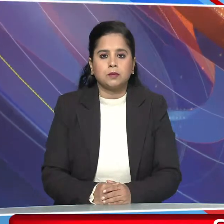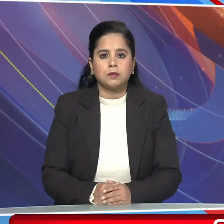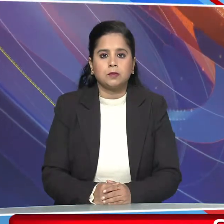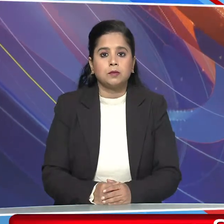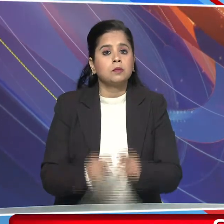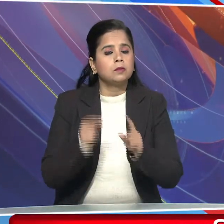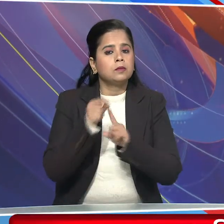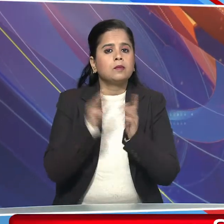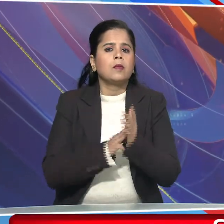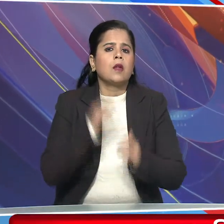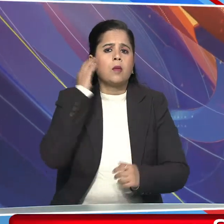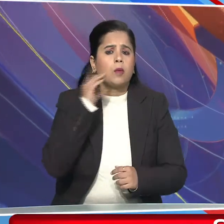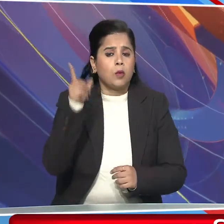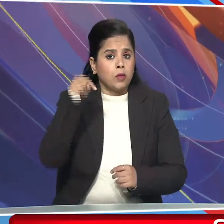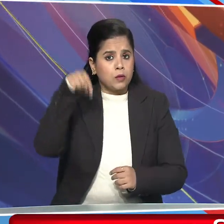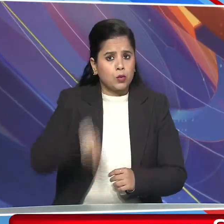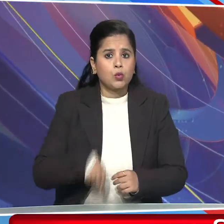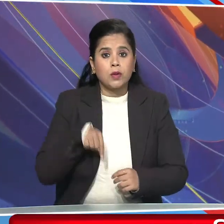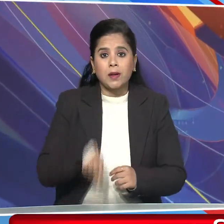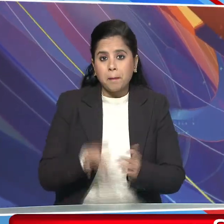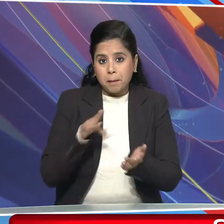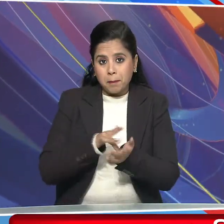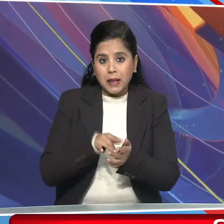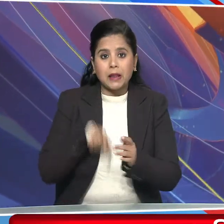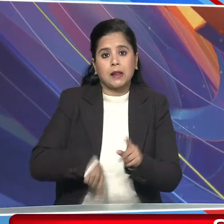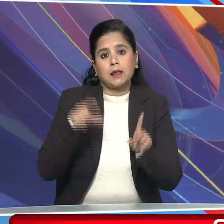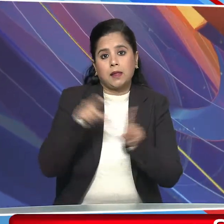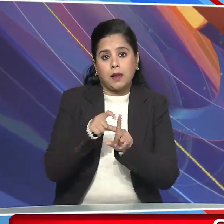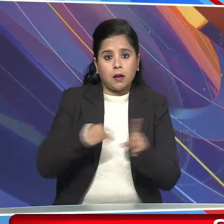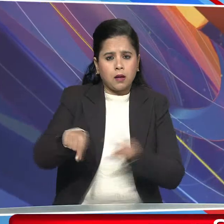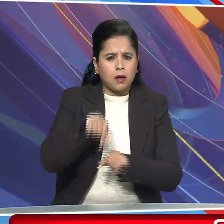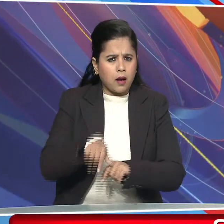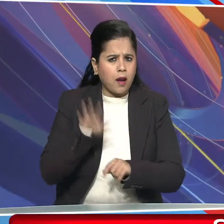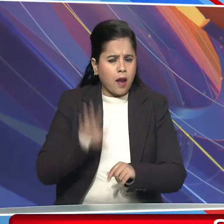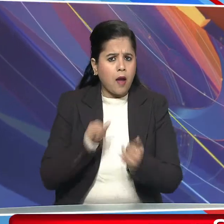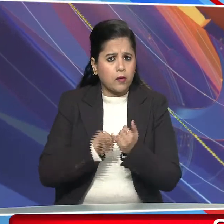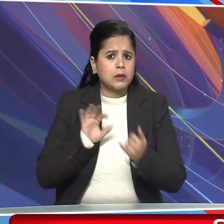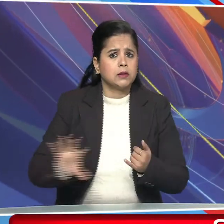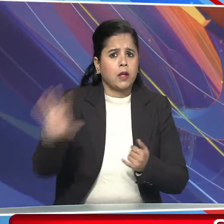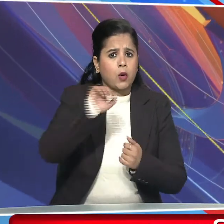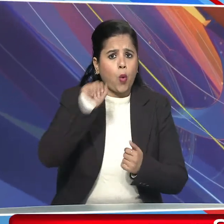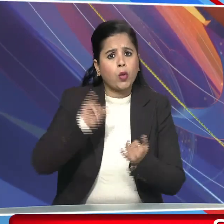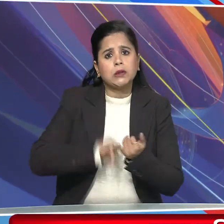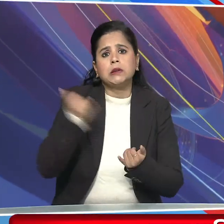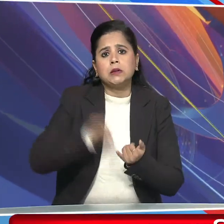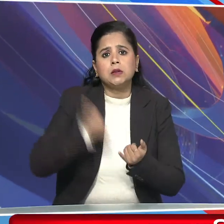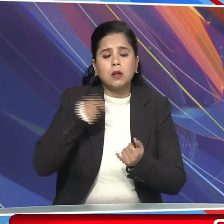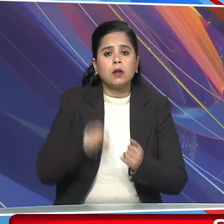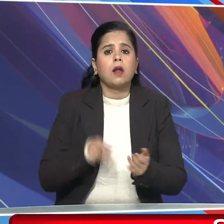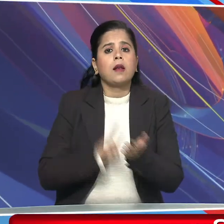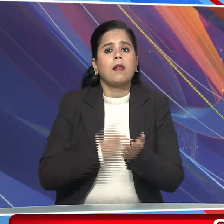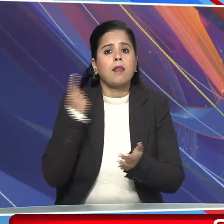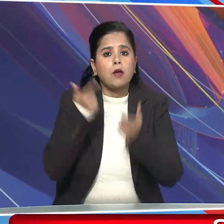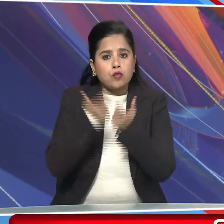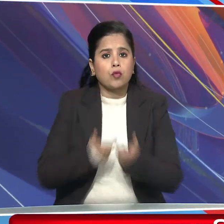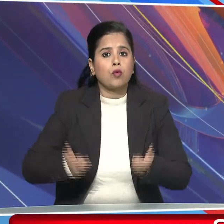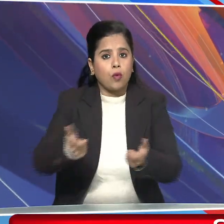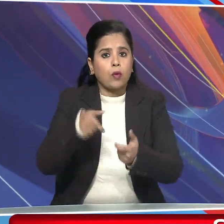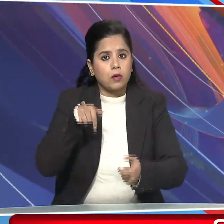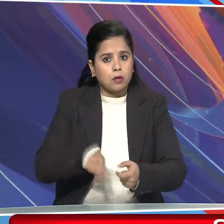प्रधानमंत्री नरेंद्र मोदी राजधानी नई दिल्ली में चल रहे राज्यों के मुख्य सचिवों के राष्ट्रीय सम्मेलन की